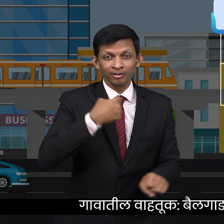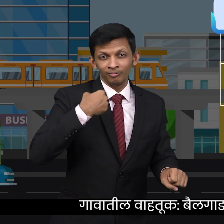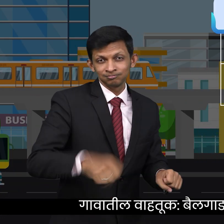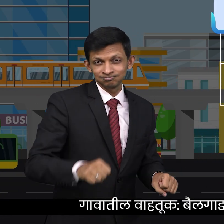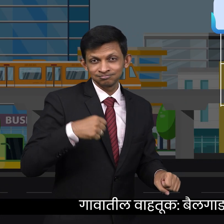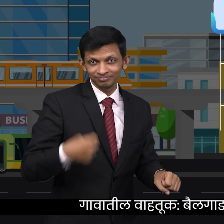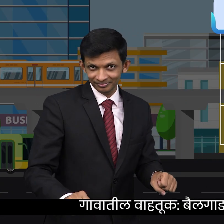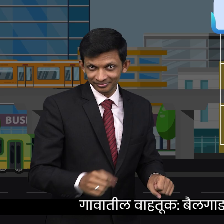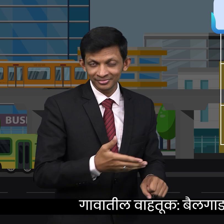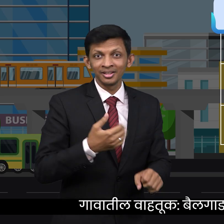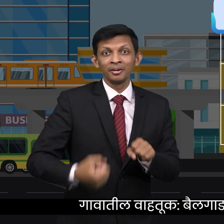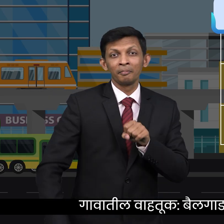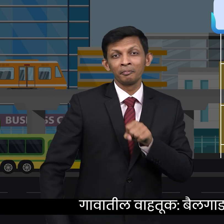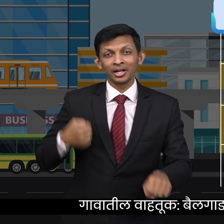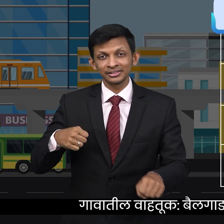सायकली,